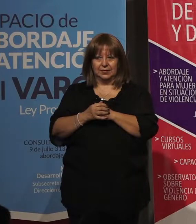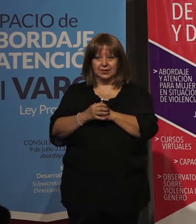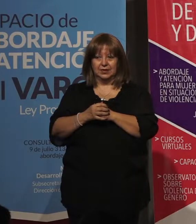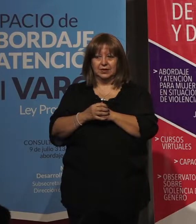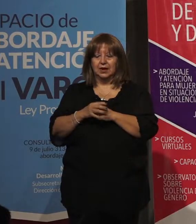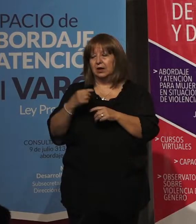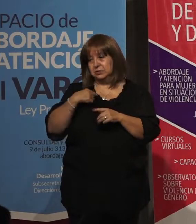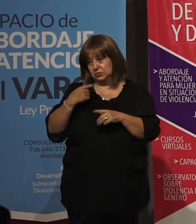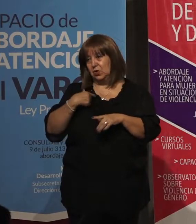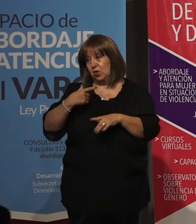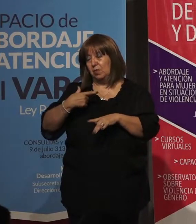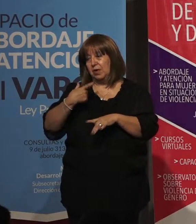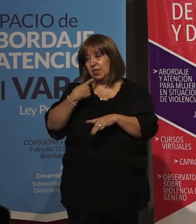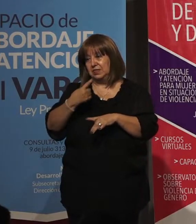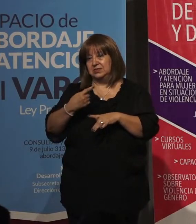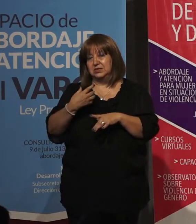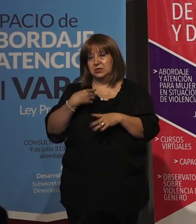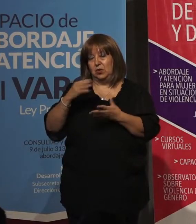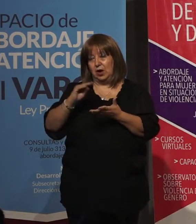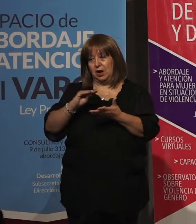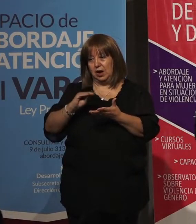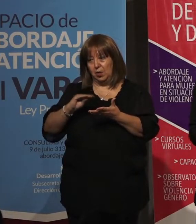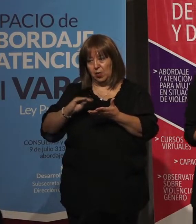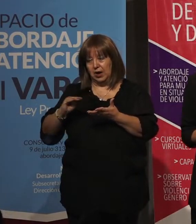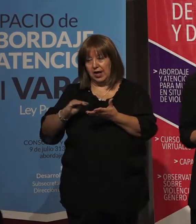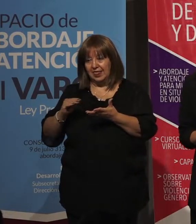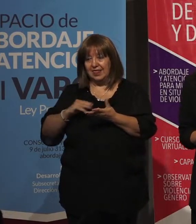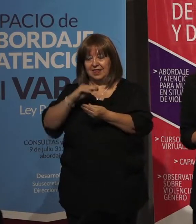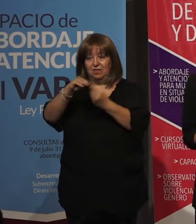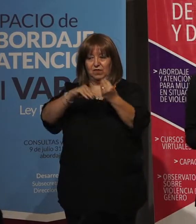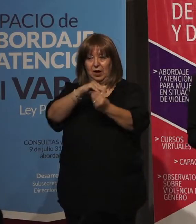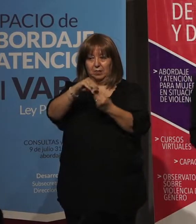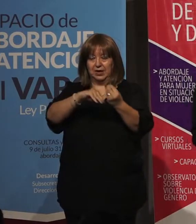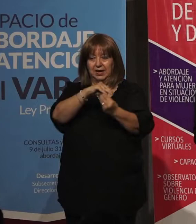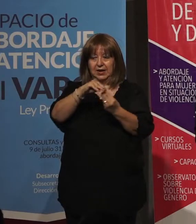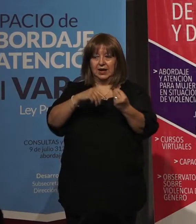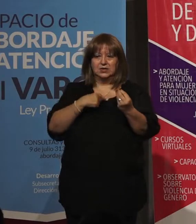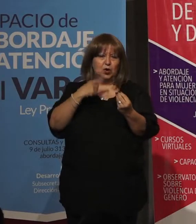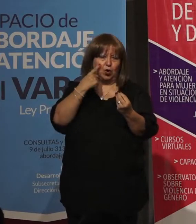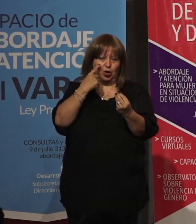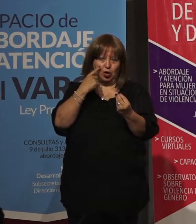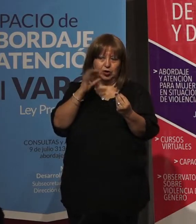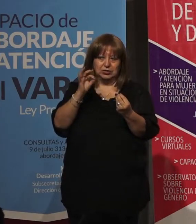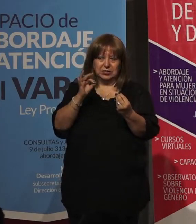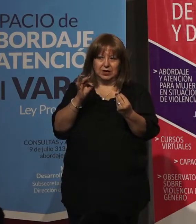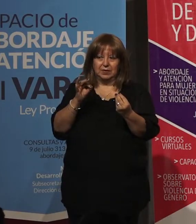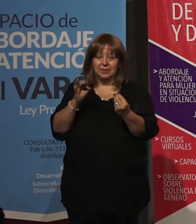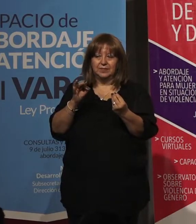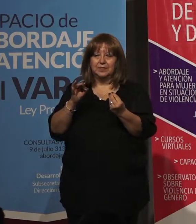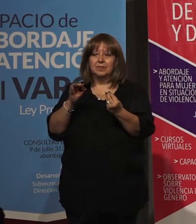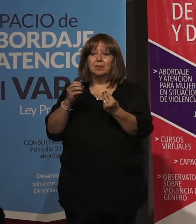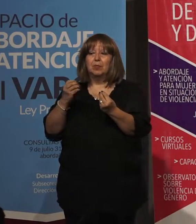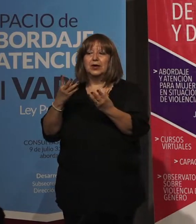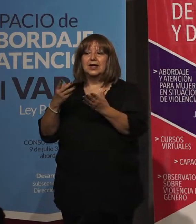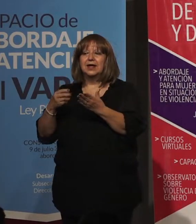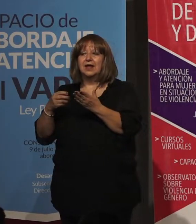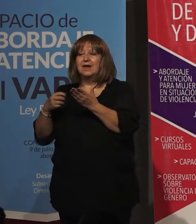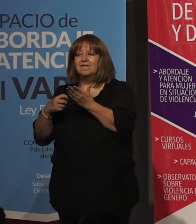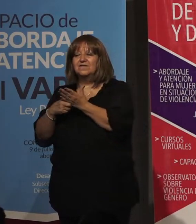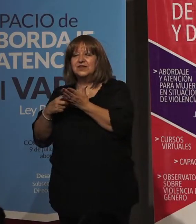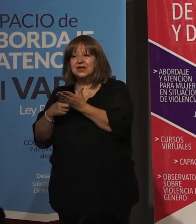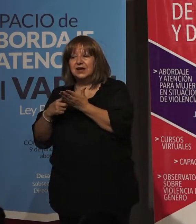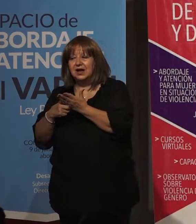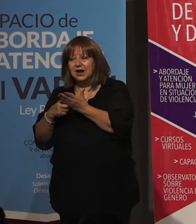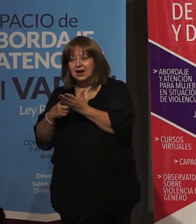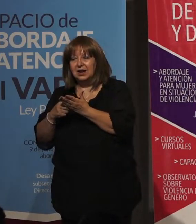planteo porque muchas veces no sucede esto. Yo soy abogada de familia, además. Pero la pregunta viene por eso, ¿por qué no la puede tomar